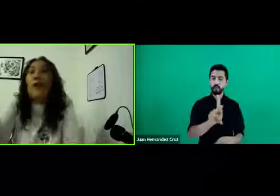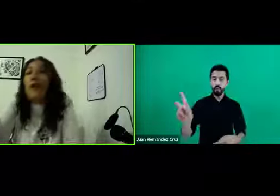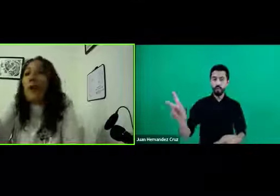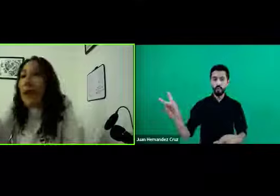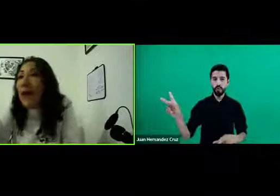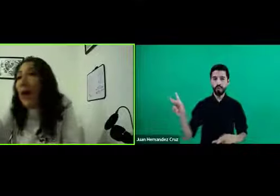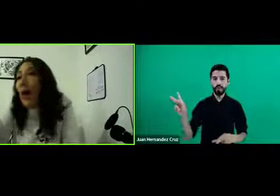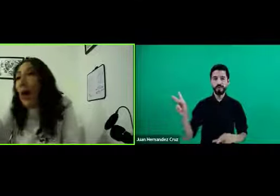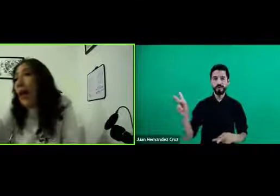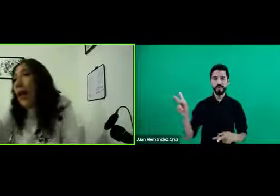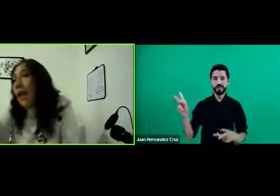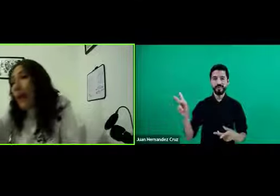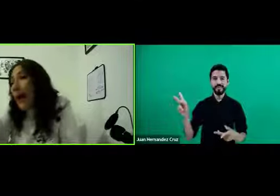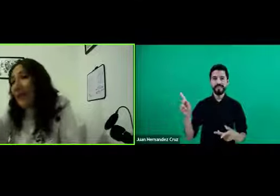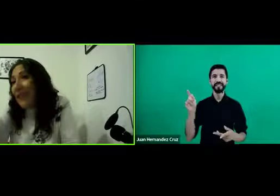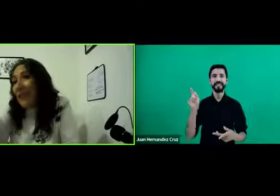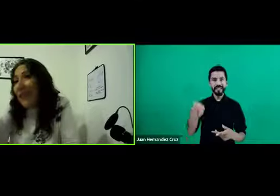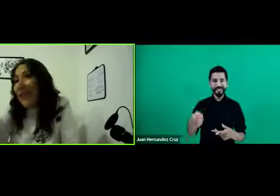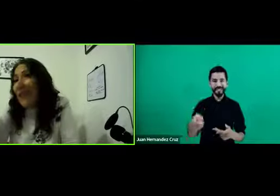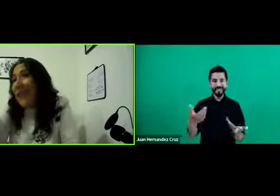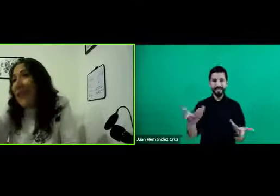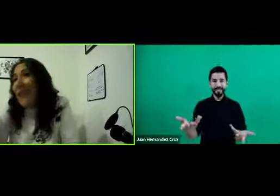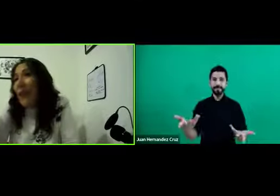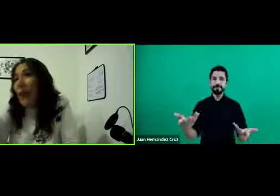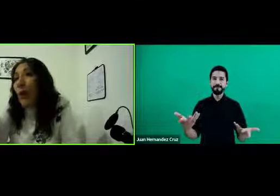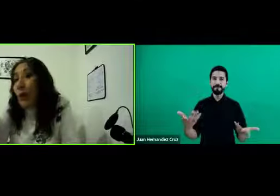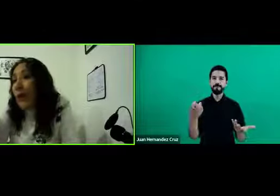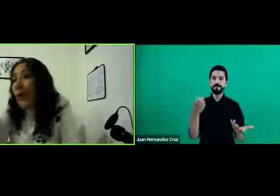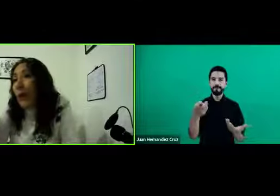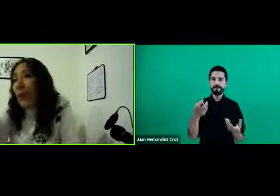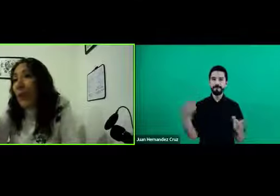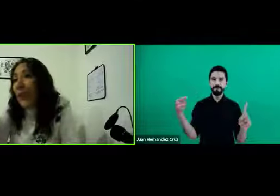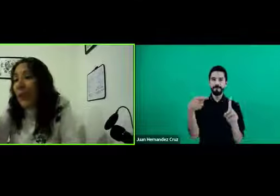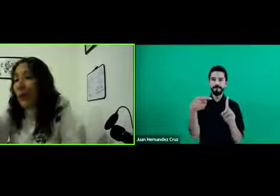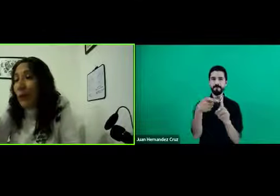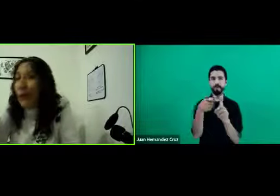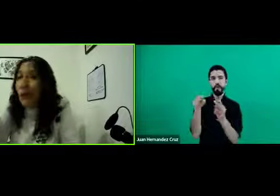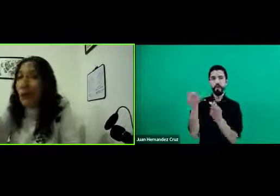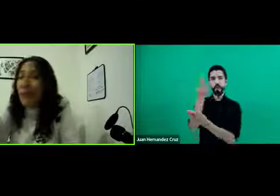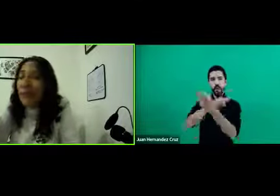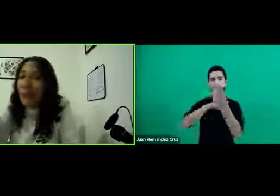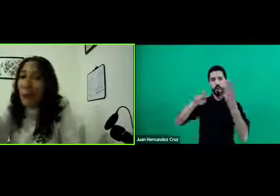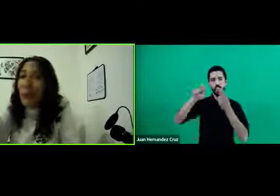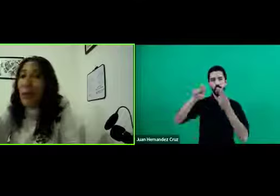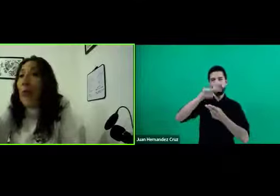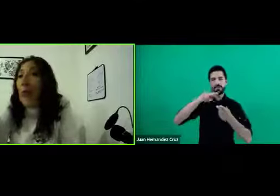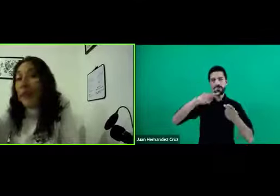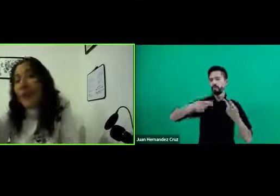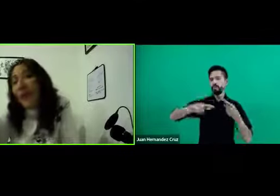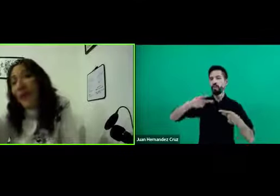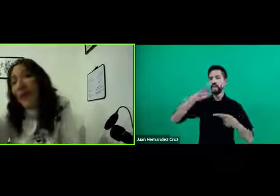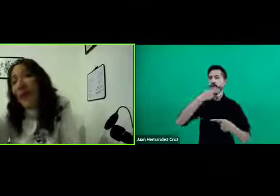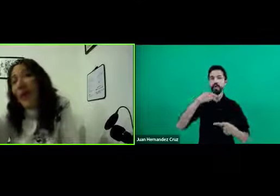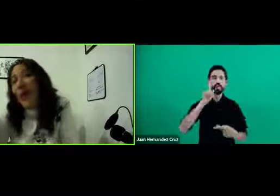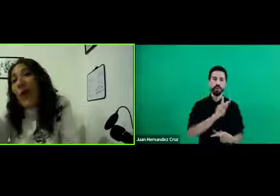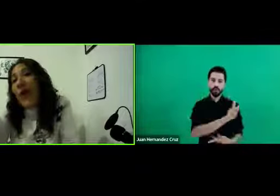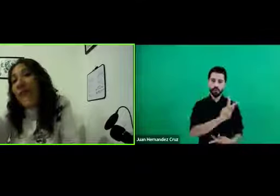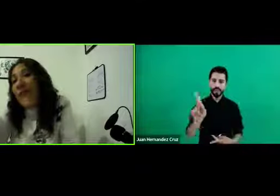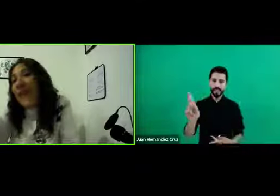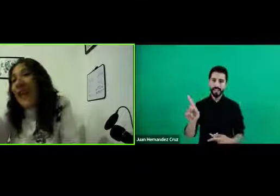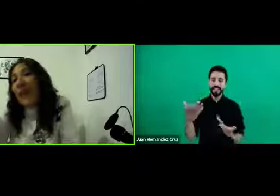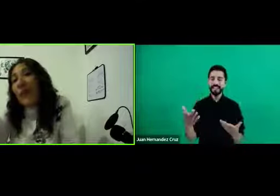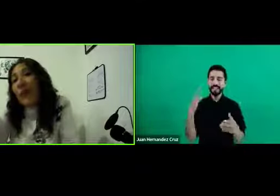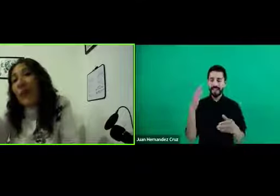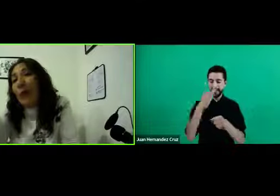digamos, a conformar una parte de este universo que somos todas y todos. Pues estamos llegando